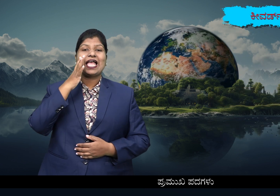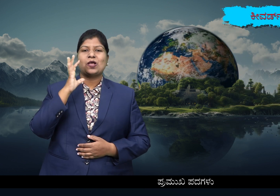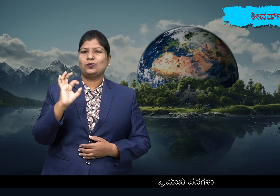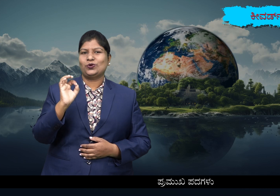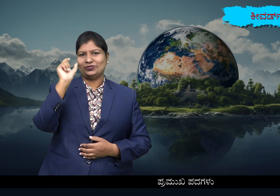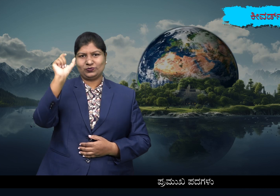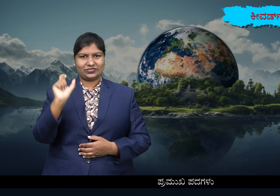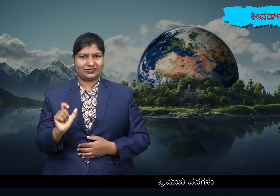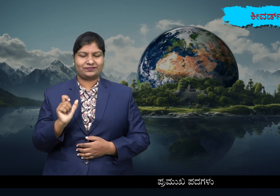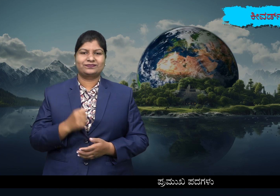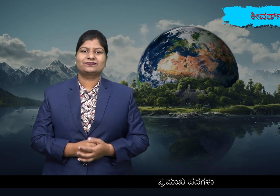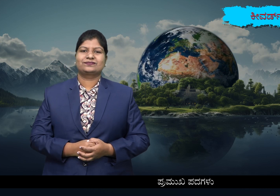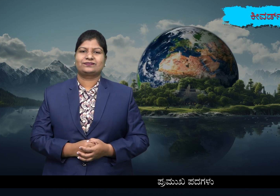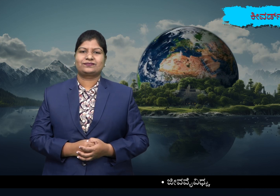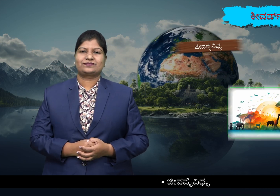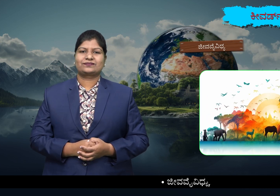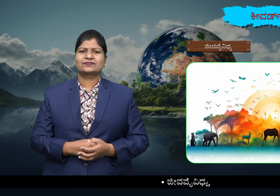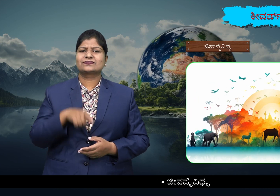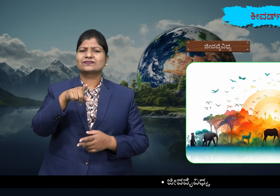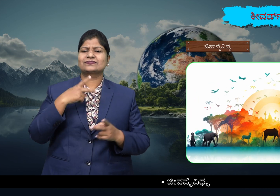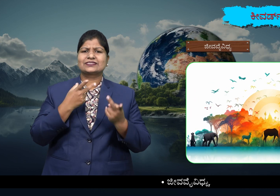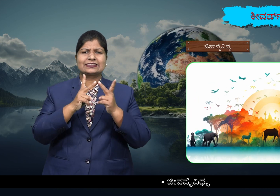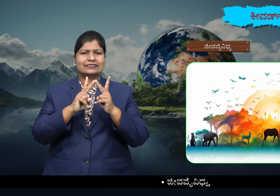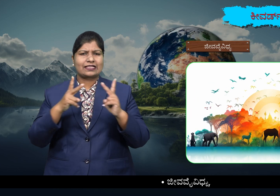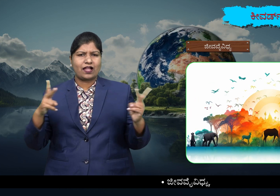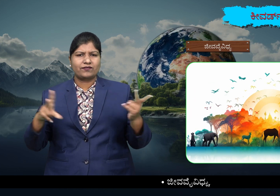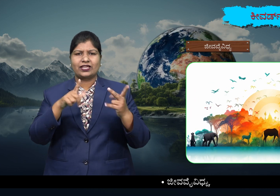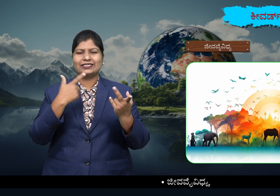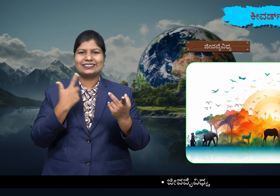ಪ್ರಮುಖ ಪದಗಳು: ಜೀವ ವೈವಿಧ್ಯ,